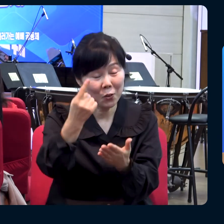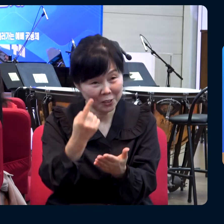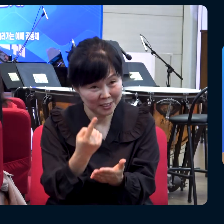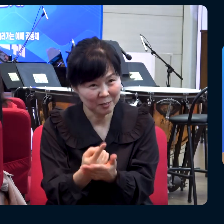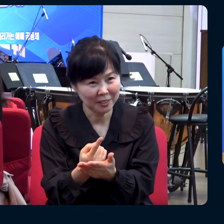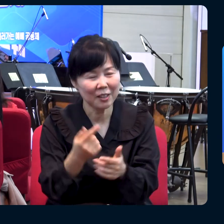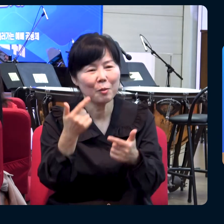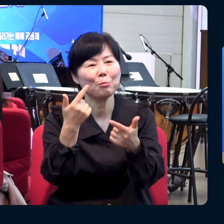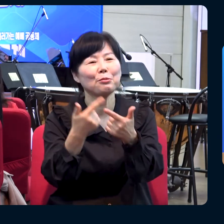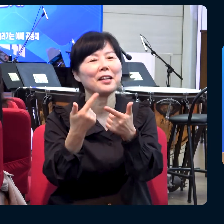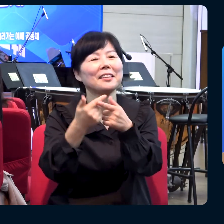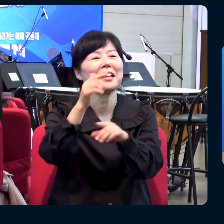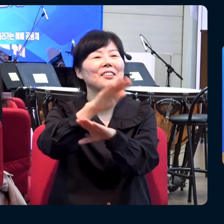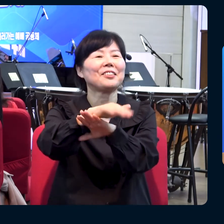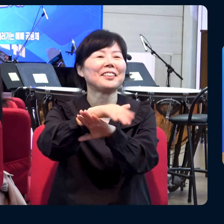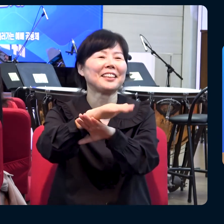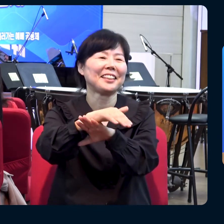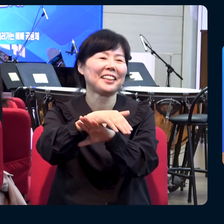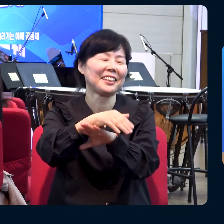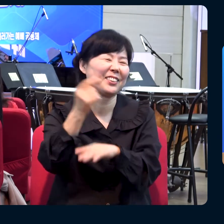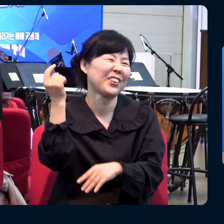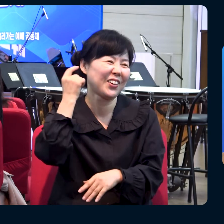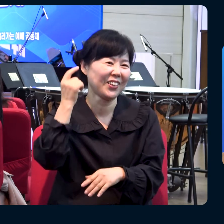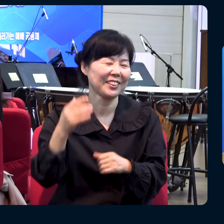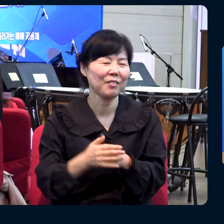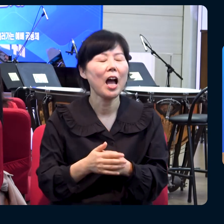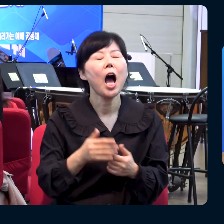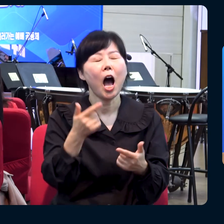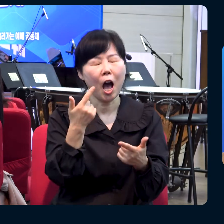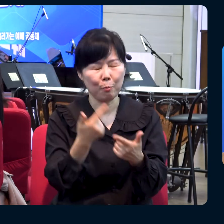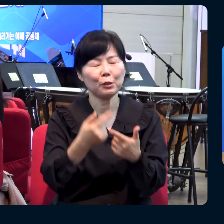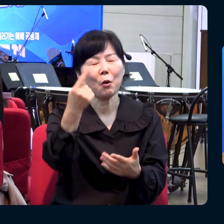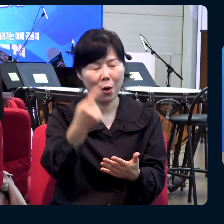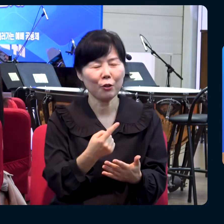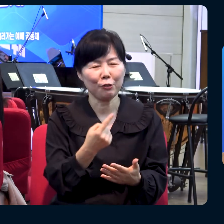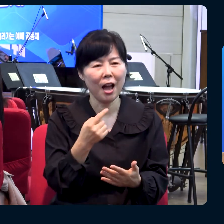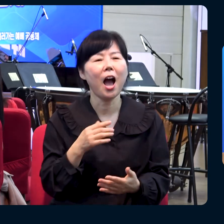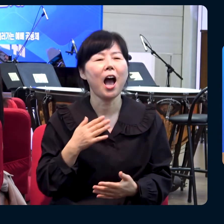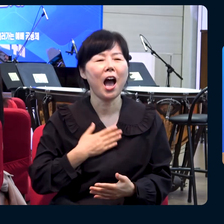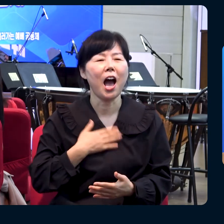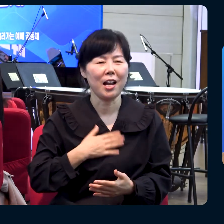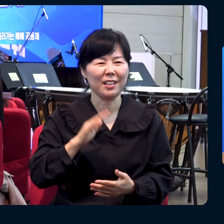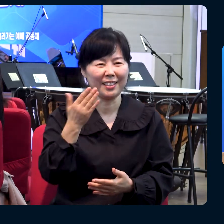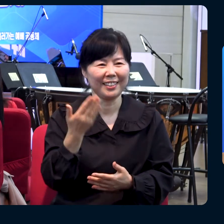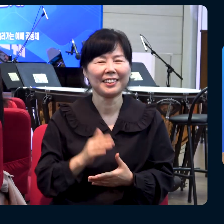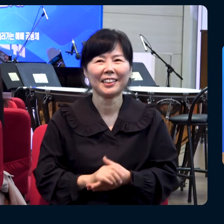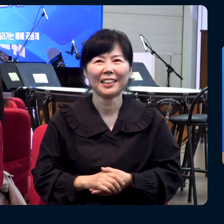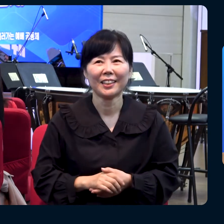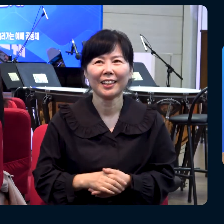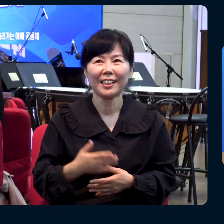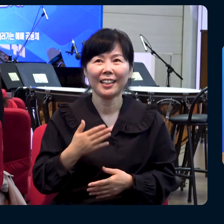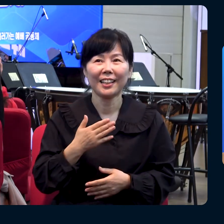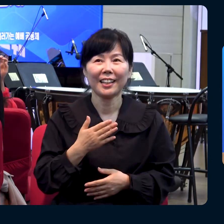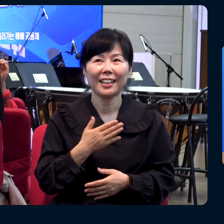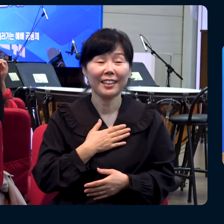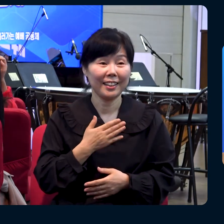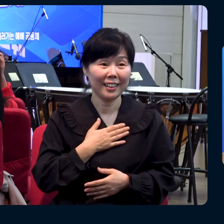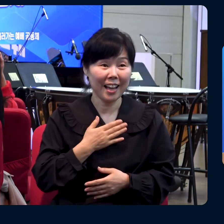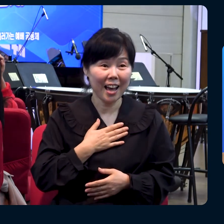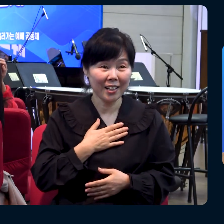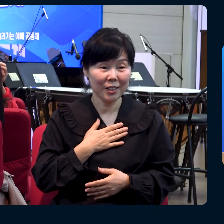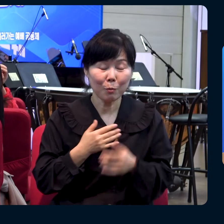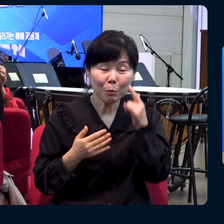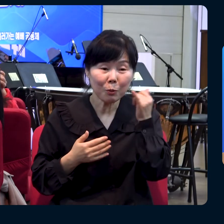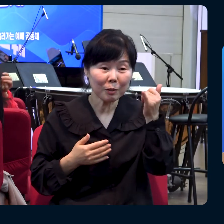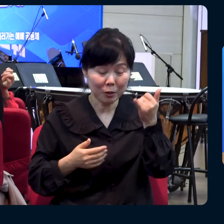저희 아버님, 저희 외할아버님이 춘천에서 목회하고 계시기 때문에 저희 어머님이 임신 상태 출산 직전에 저를 낳기 위해 친정에